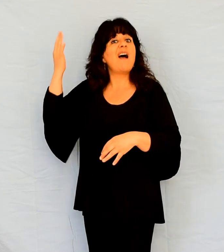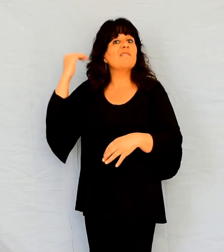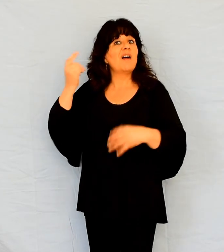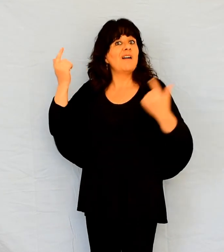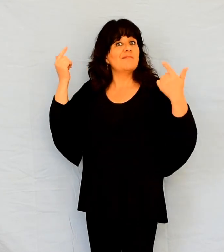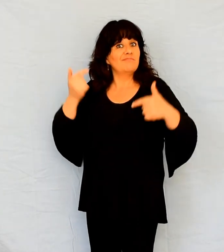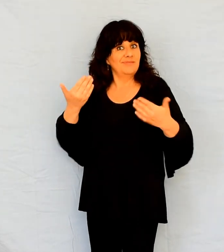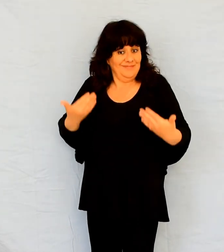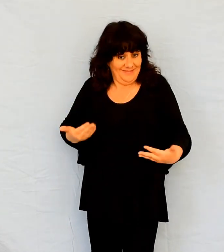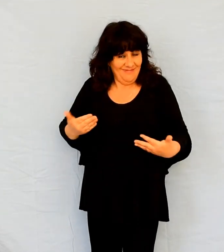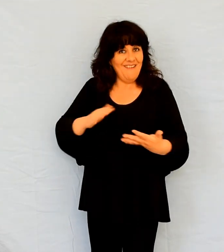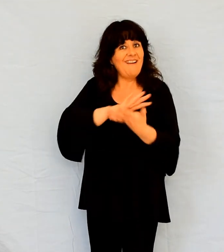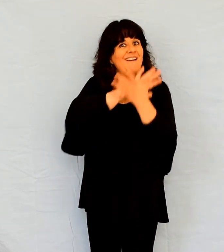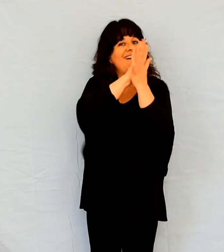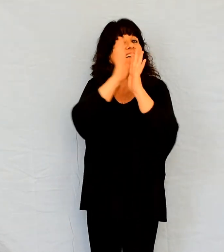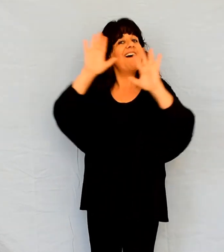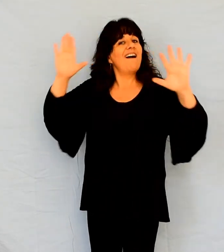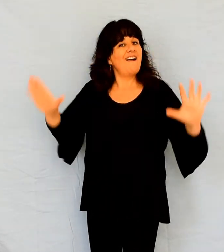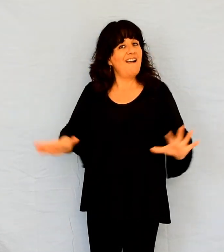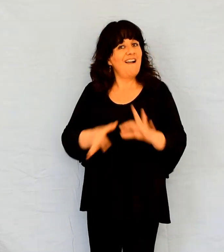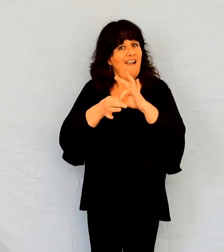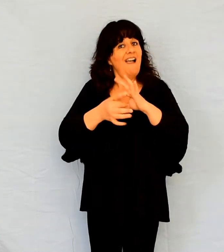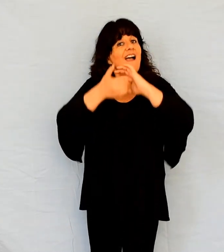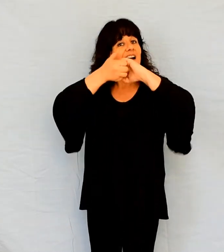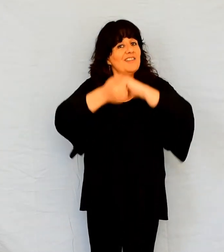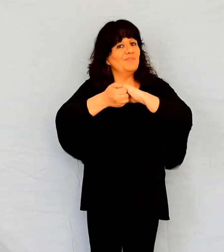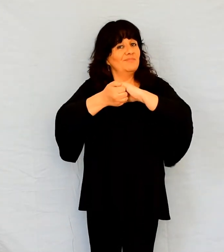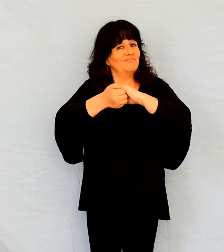qu'auparavant, ils avaient de l'hostilité entre eux.